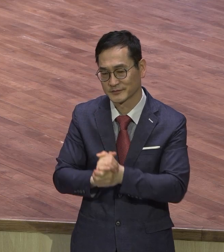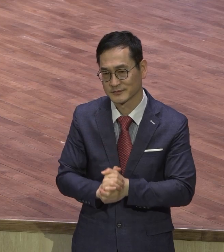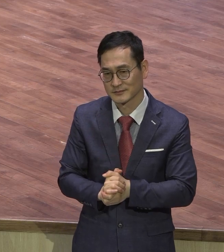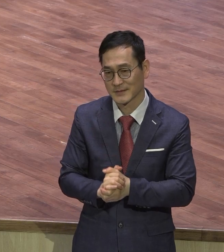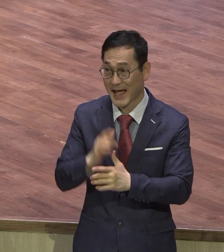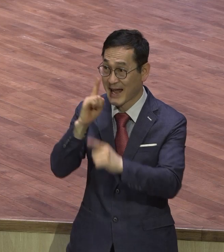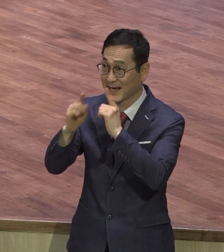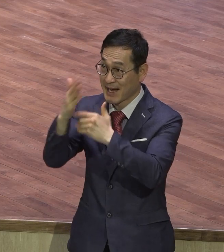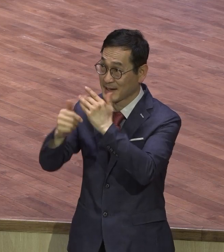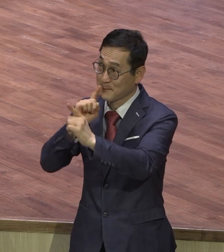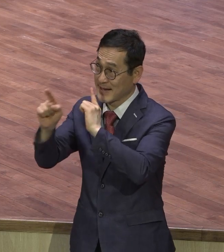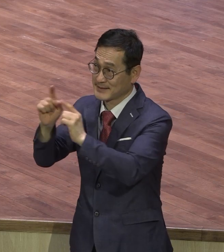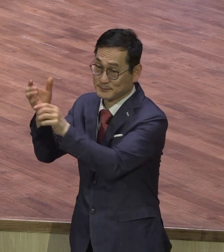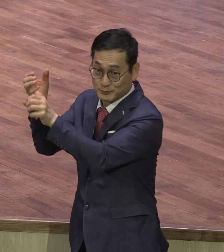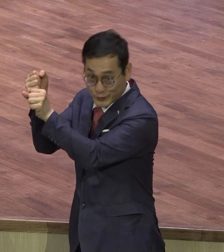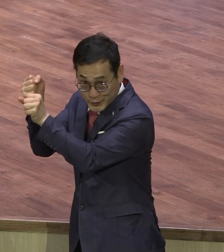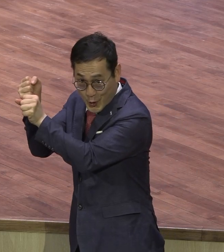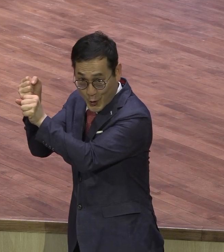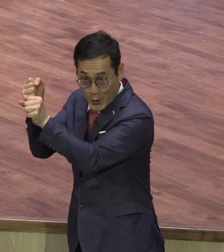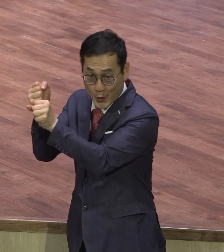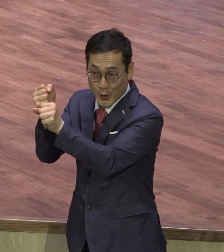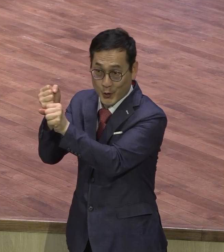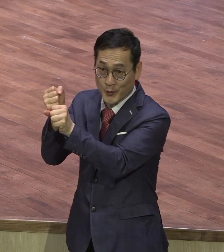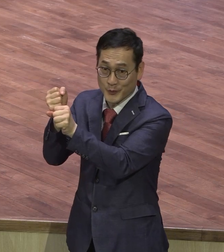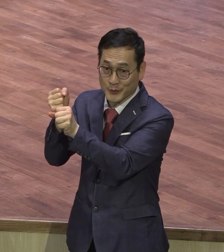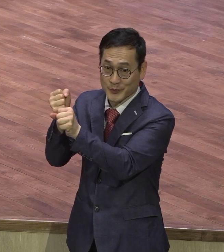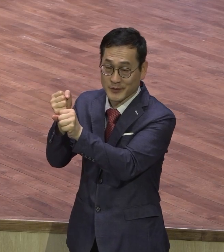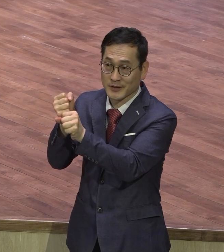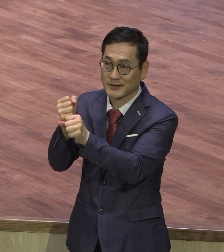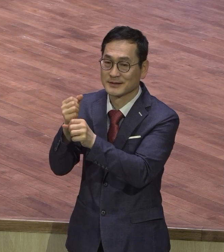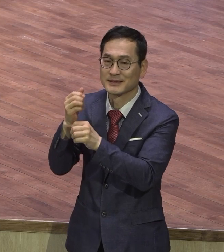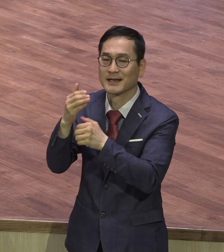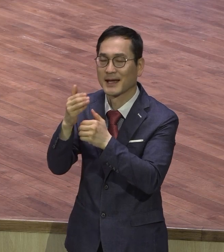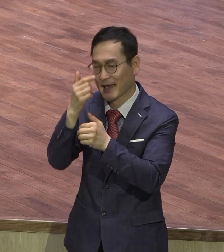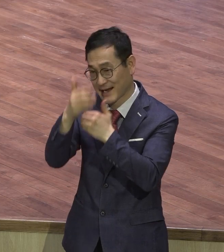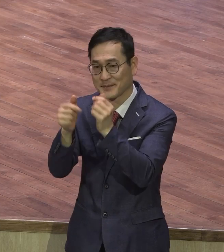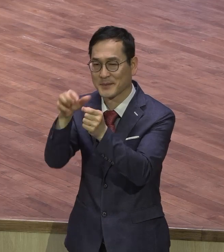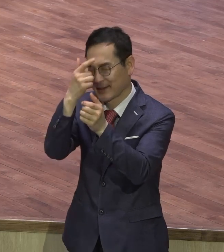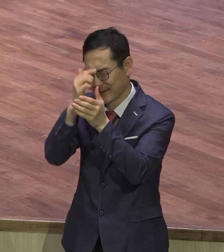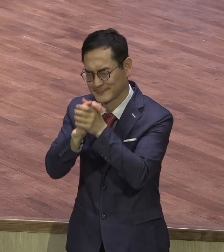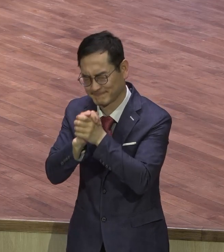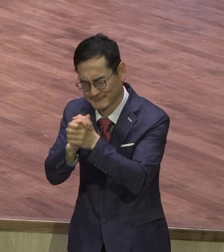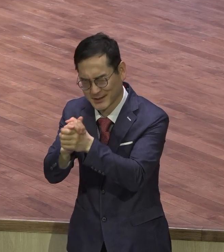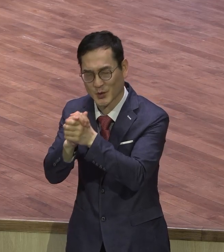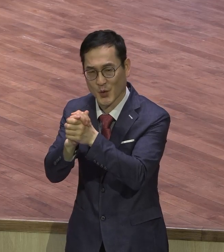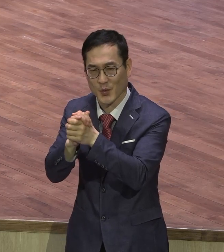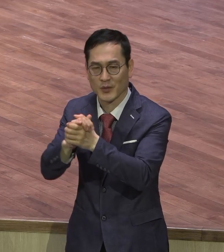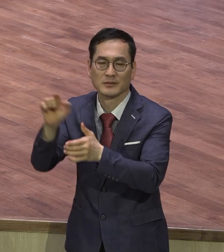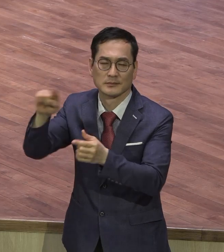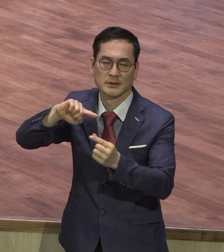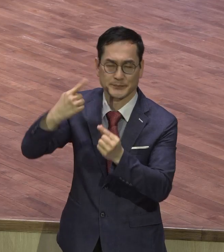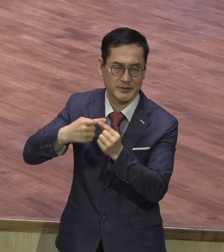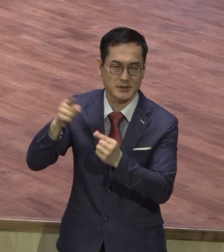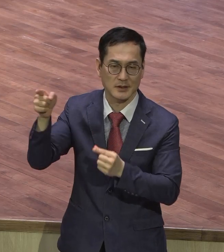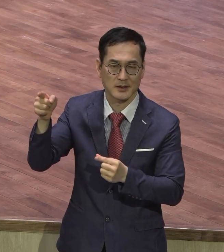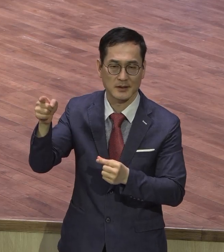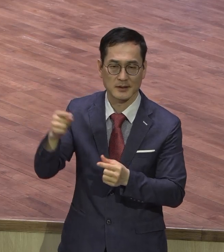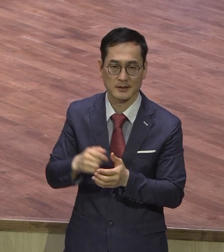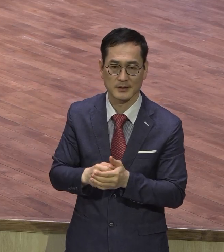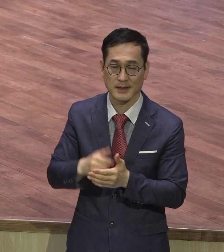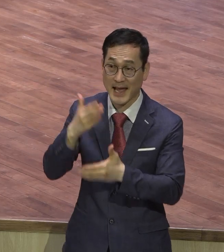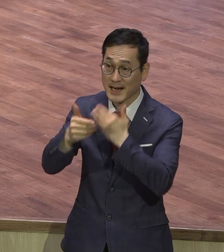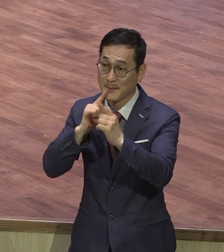선포된 말씀을 붙잡고 하나님의 응답 시간표에 따라 기도하는 것. 이것이 기도의 최우선순위예요. 이